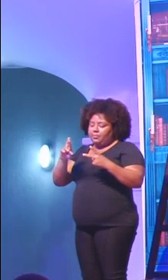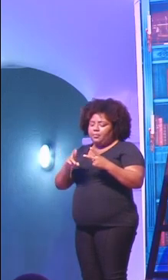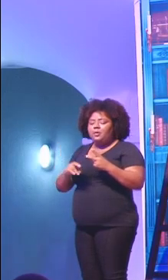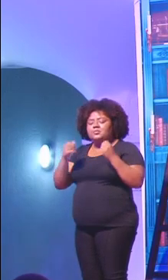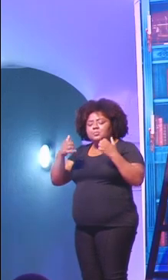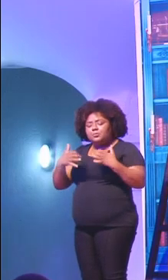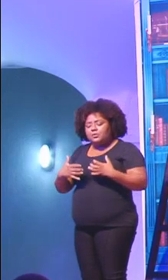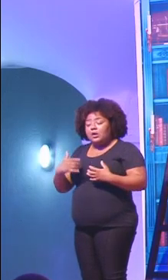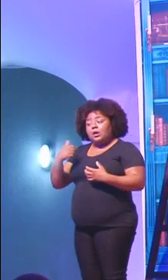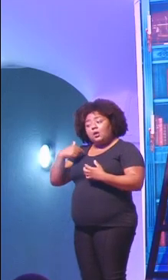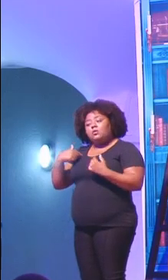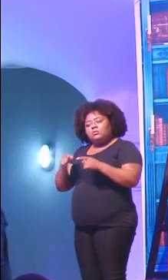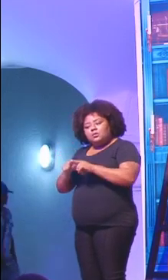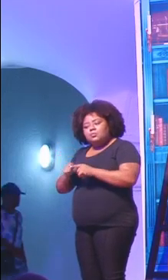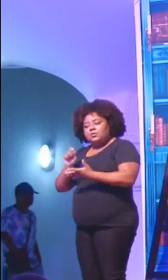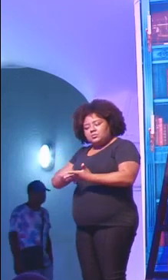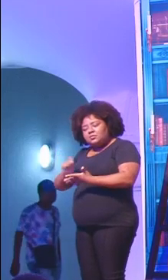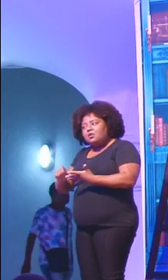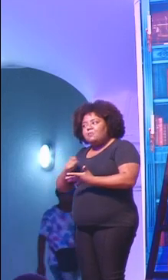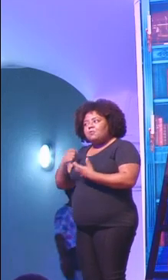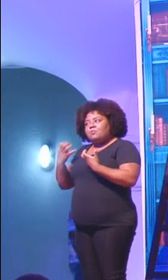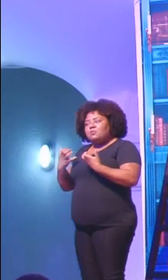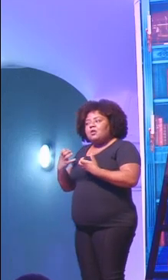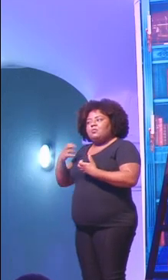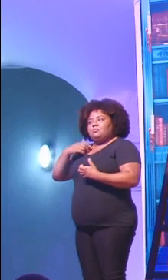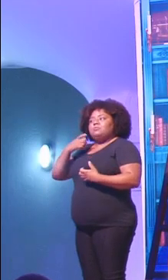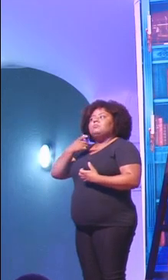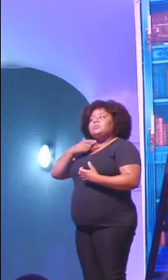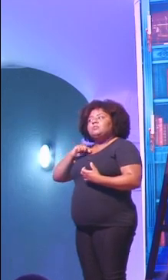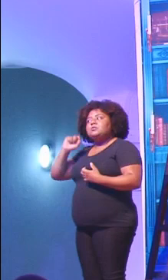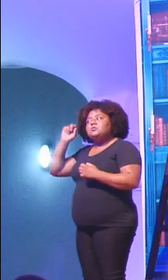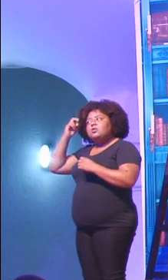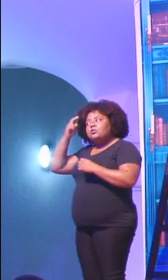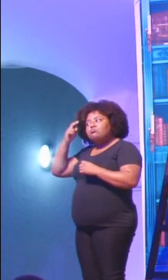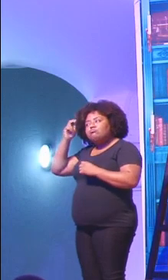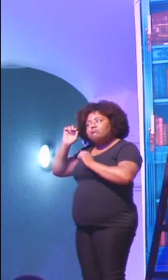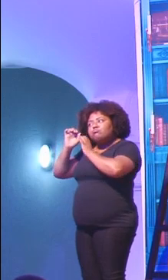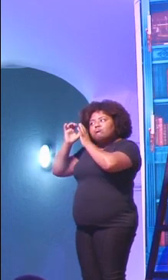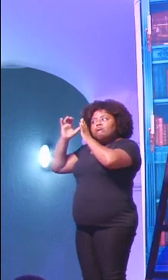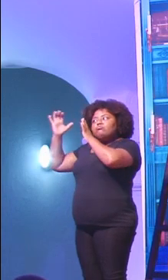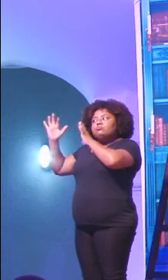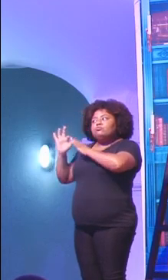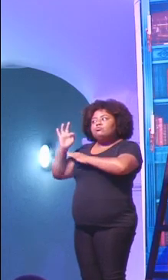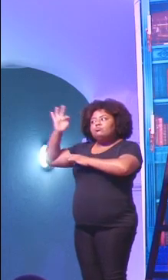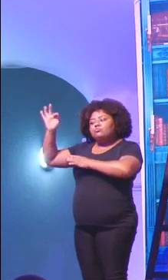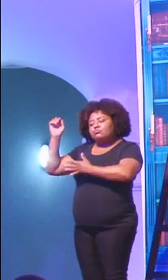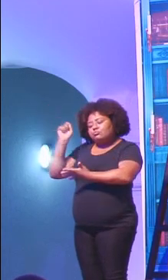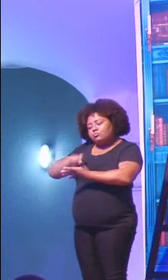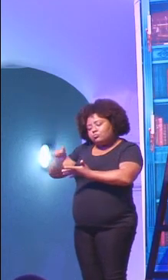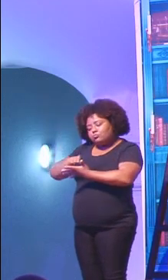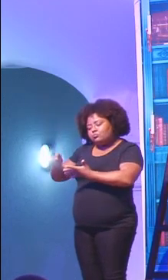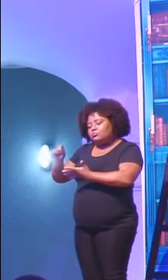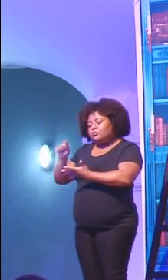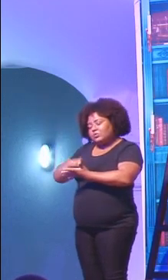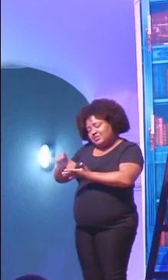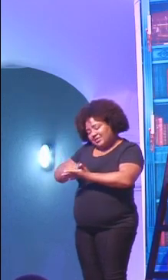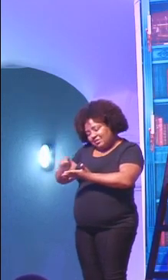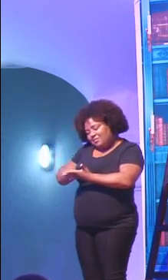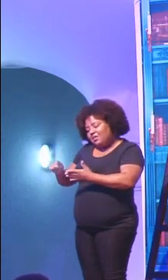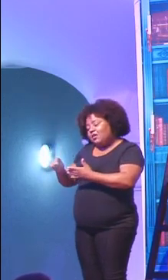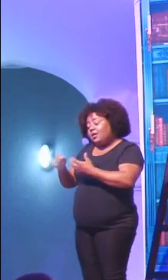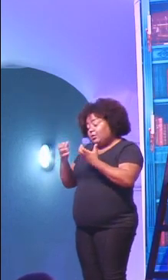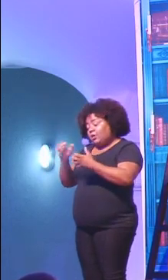assim: também escrevo e sonho em um dia cursar letras. Um dia, minha mãe achou meus escritos e não foi tão dura quanto a